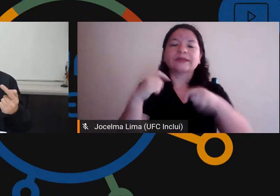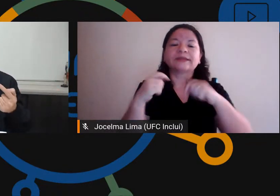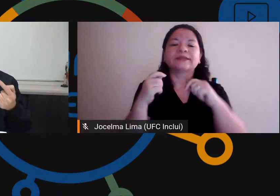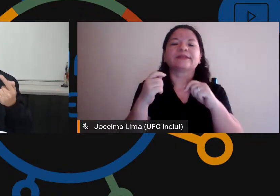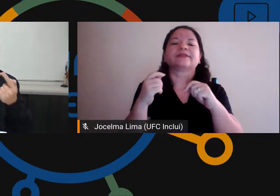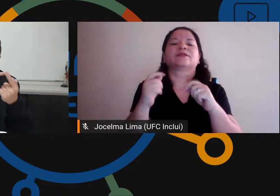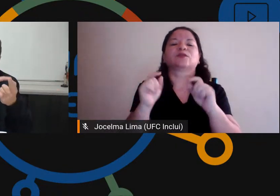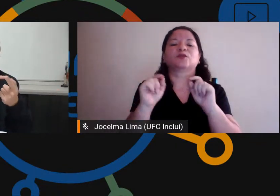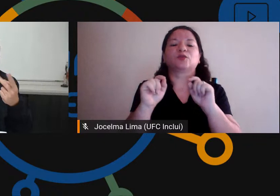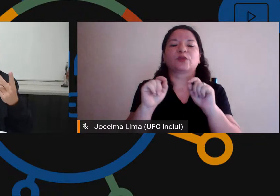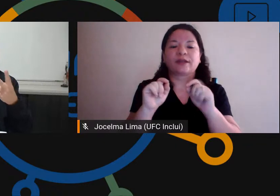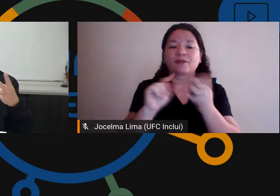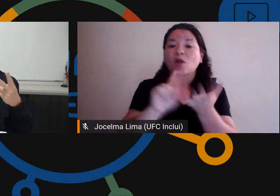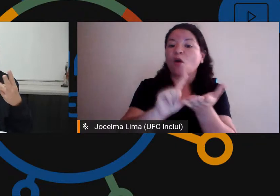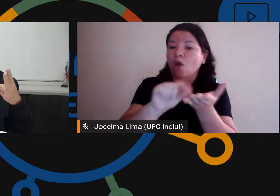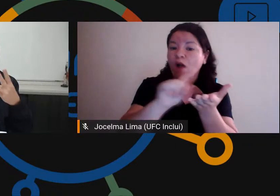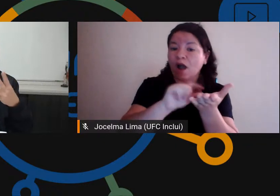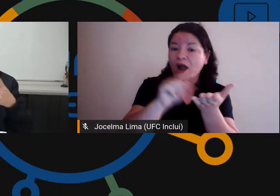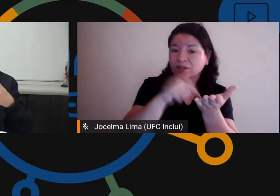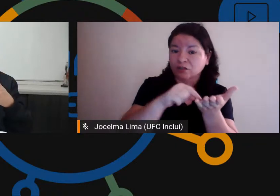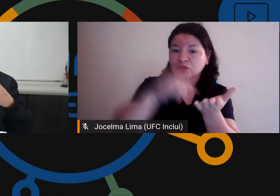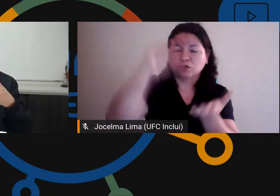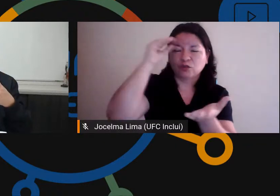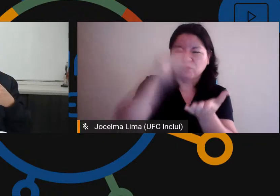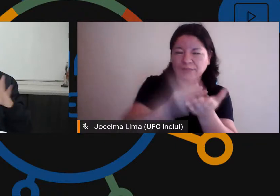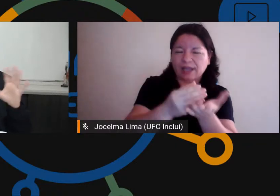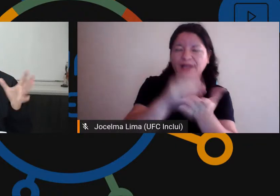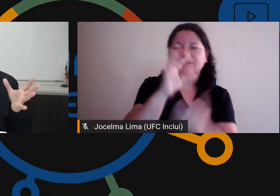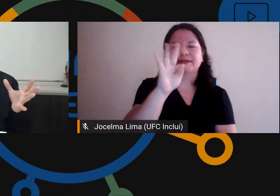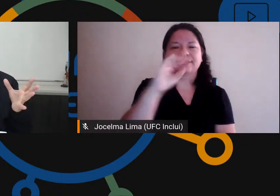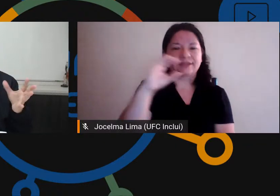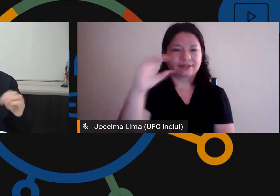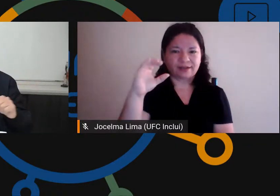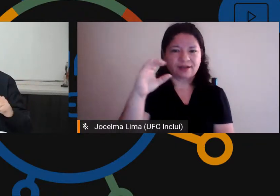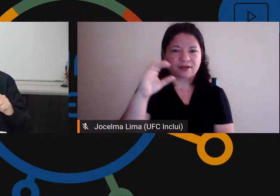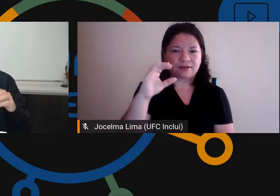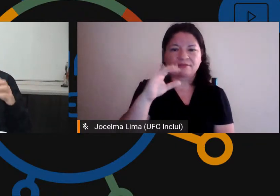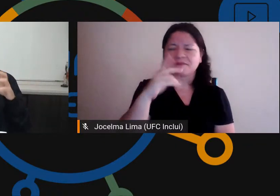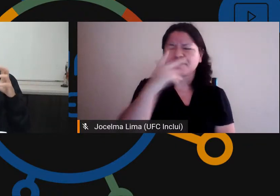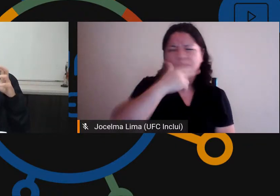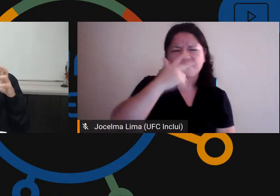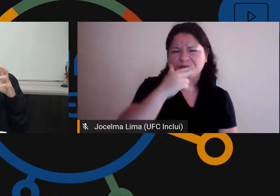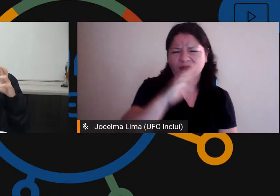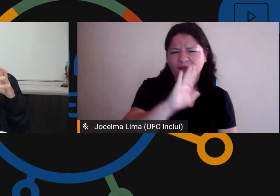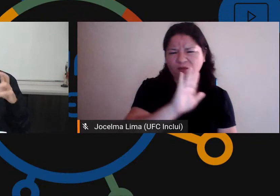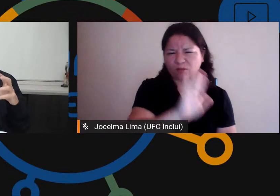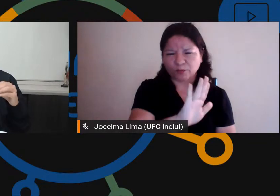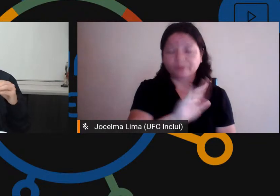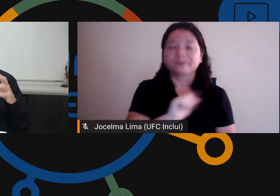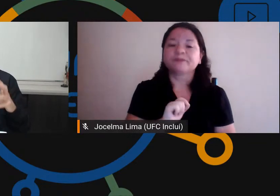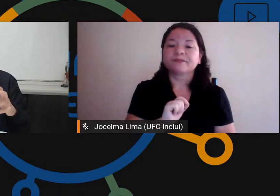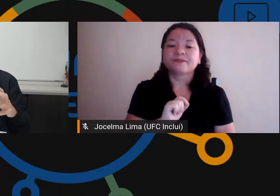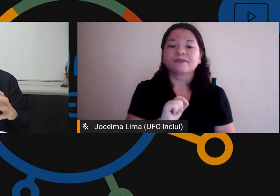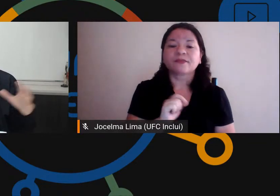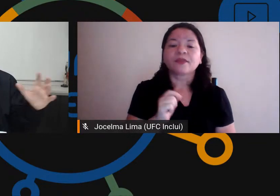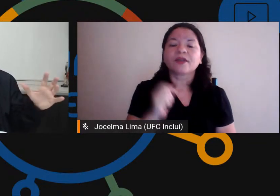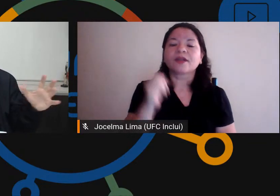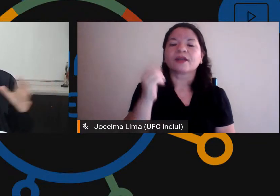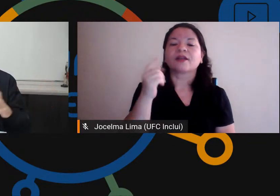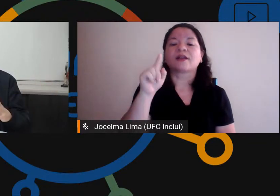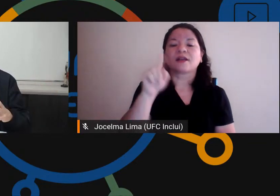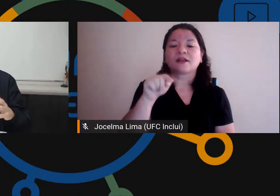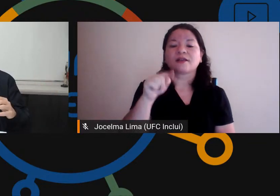eu falo artigo, eu estou falando artigo, tese, TCC. Tá? O conceito é o mesmo. A essência do artigo,